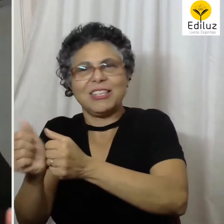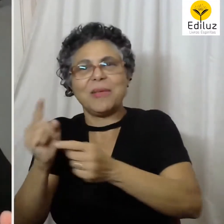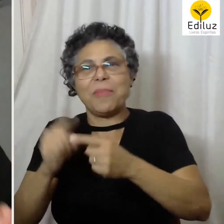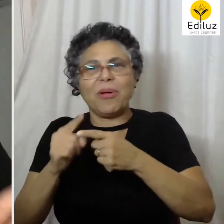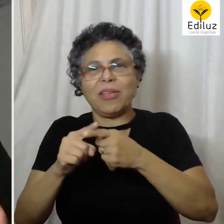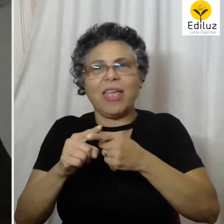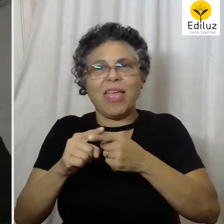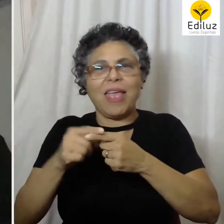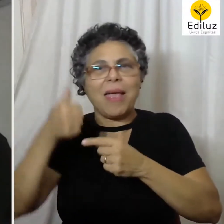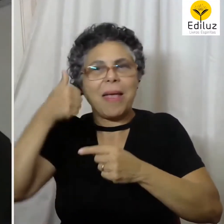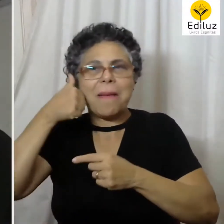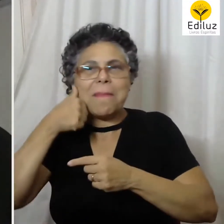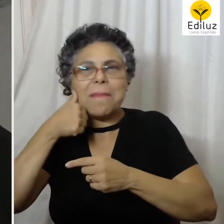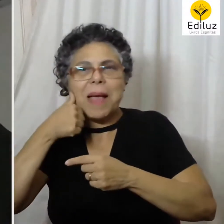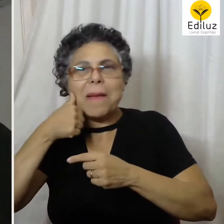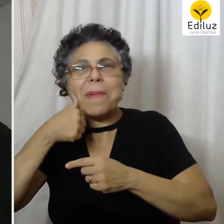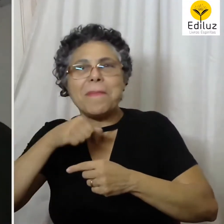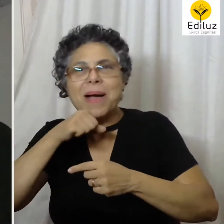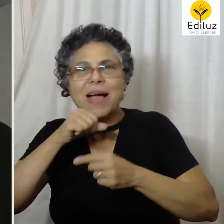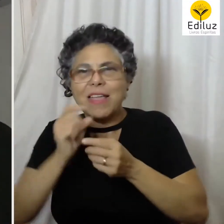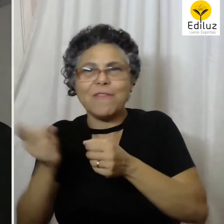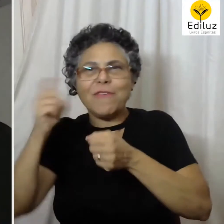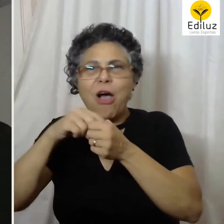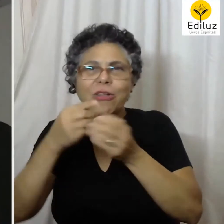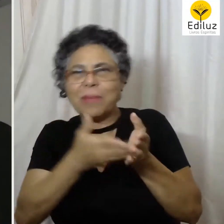por Maria no retorno à sua casa.